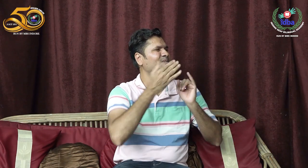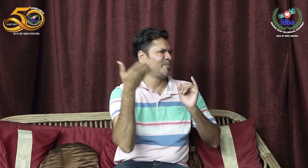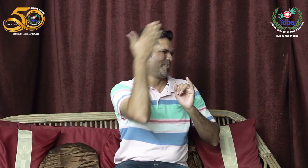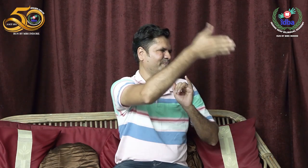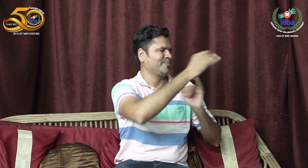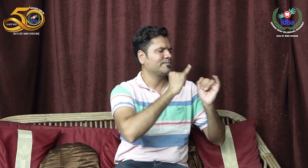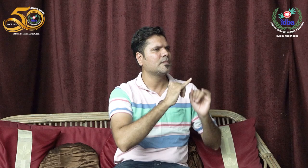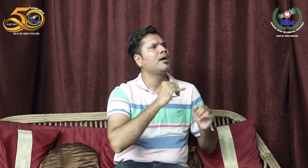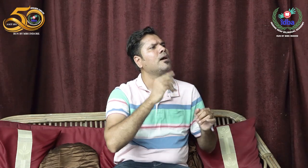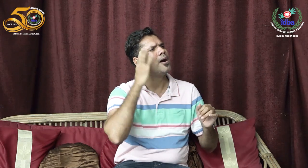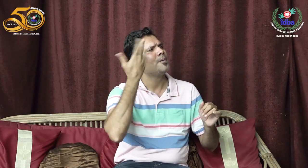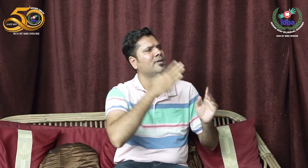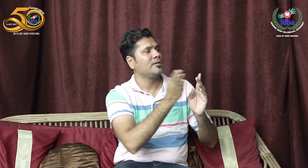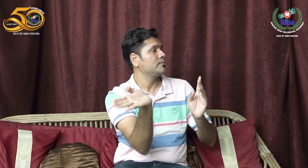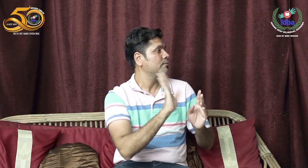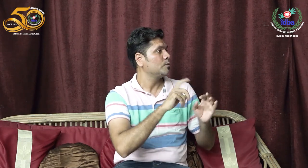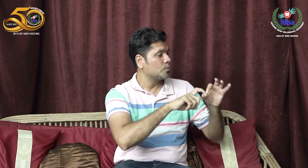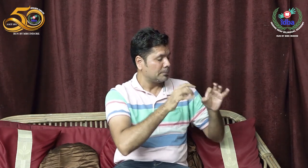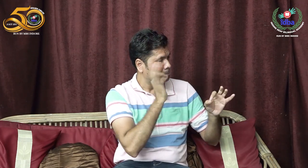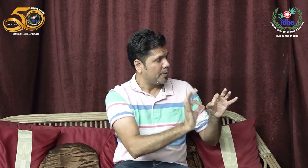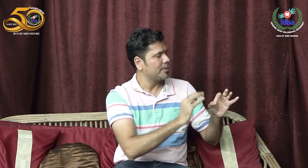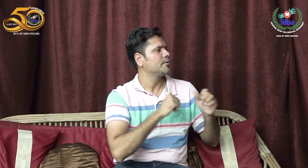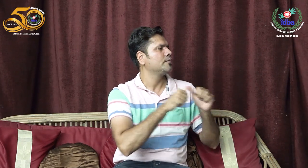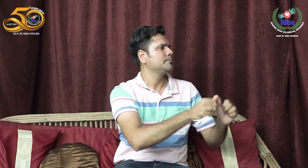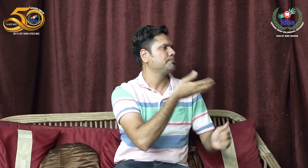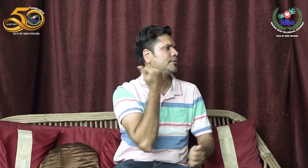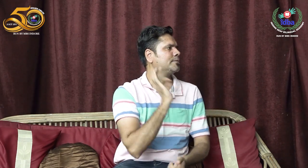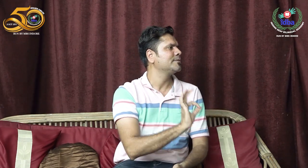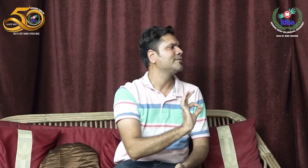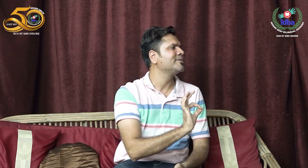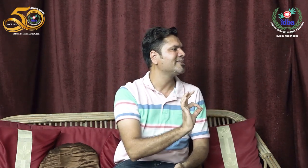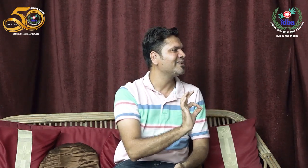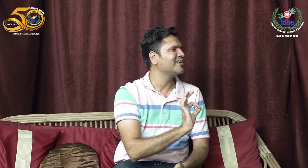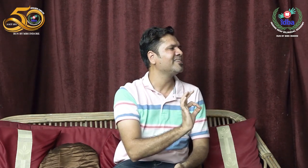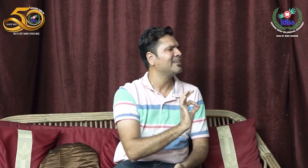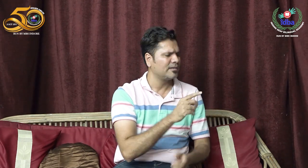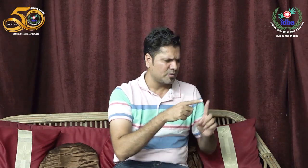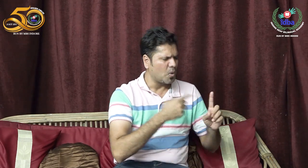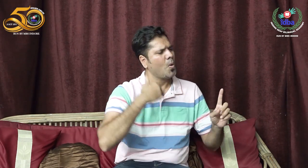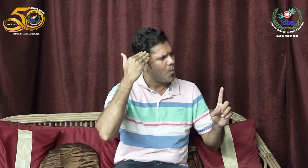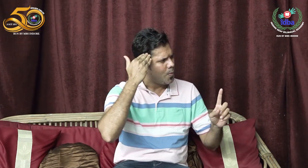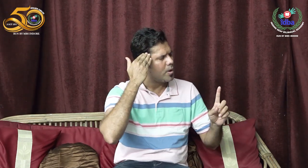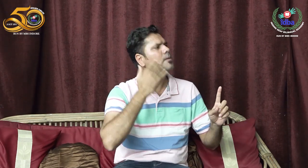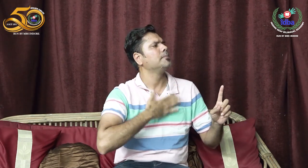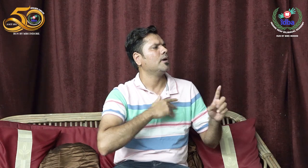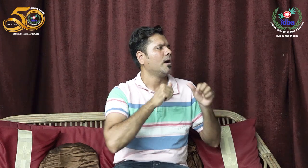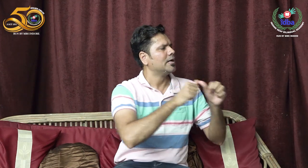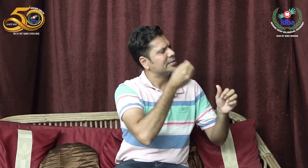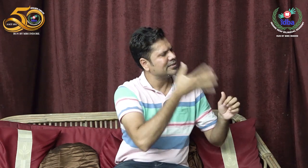आपको सिचुएशन का जो है ध्यान रखना चाहिए। जी हाँ, जो क्वेश्चन दिया है आपको उसी का आंसर देना चाहिए। आपको टॉपिक से भटकना नहीं चाहिए। अगर आपको मालूम